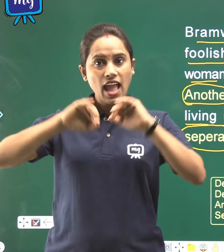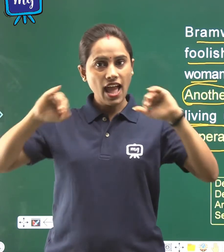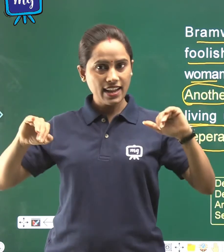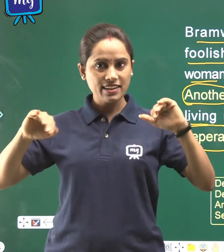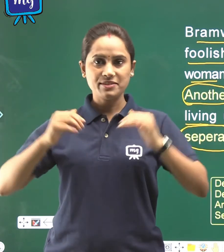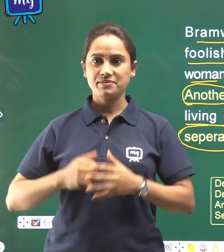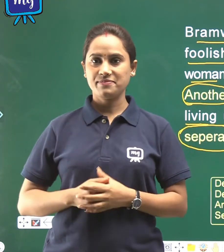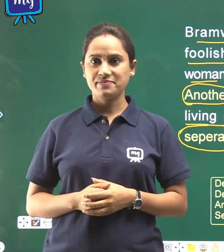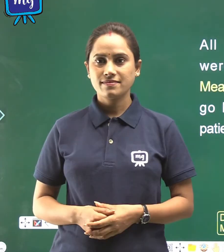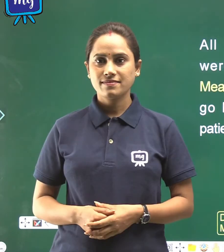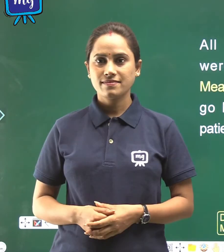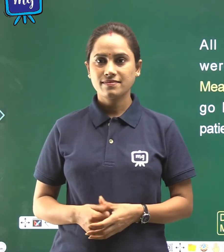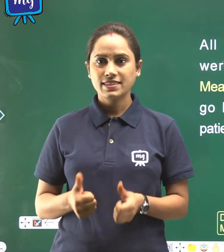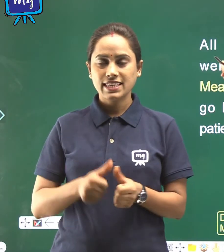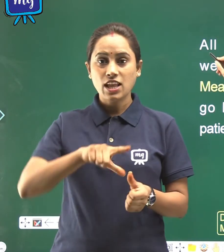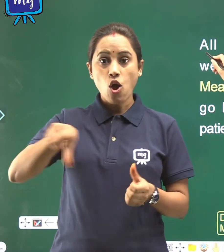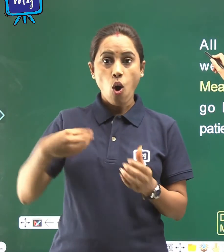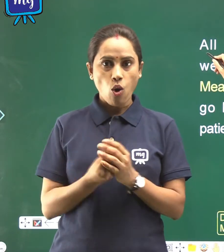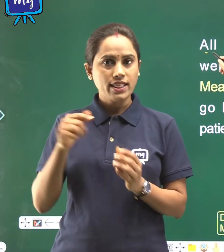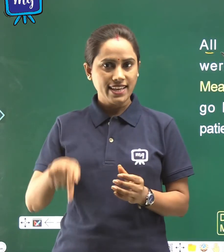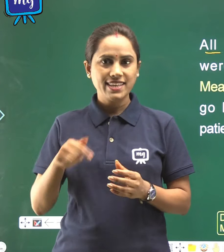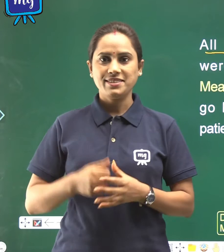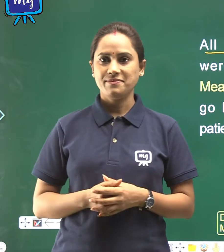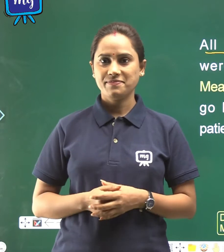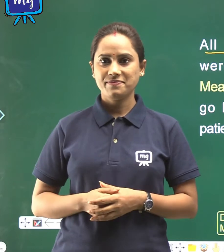अलग. All these